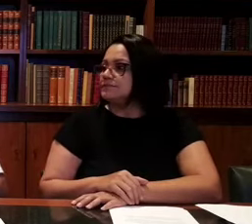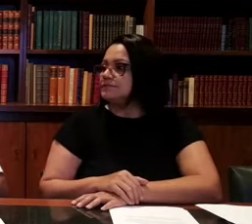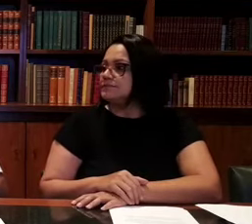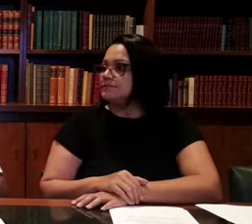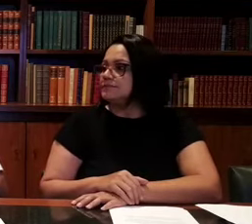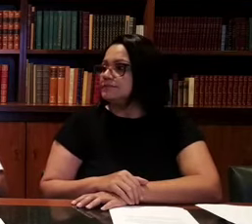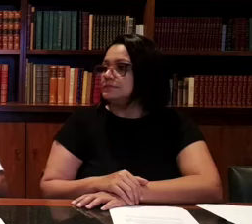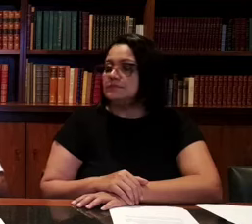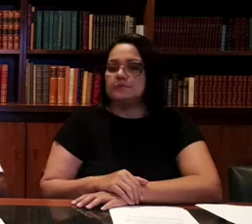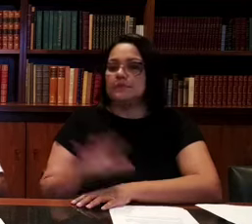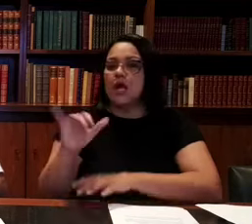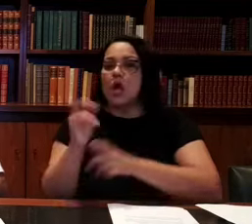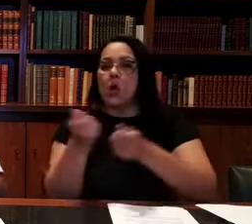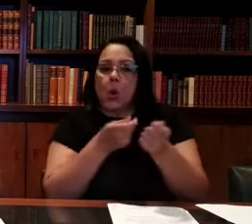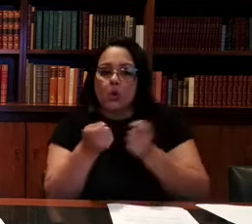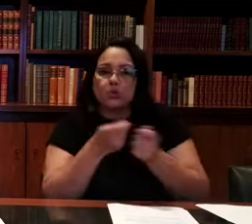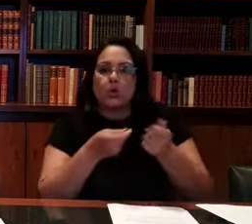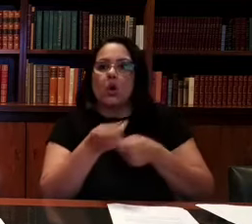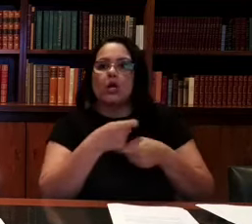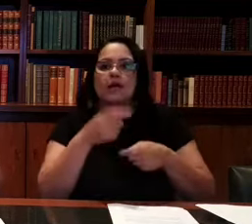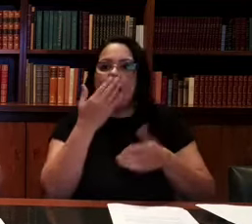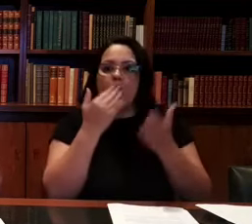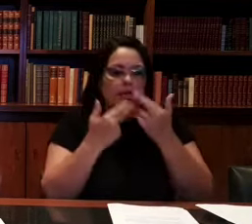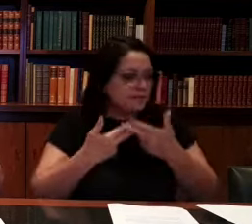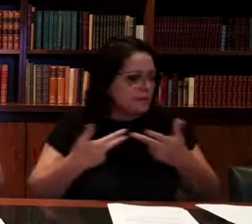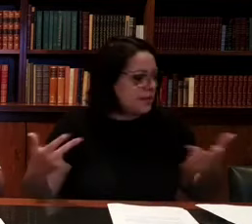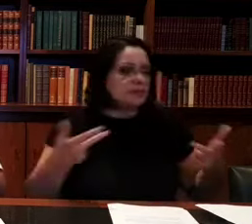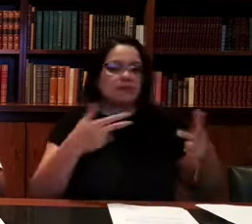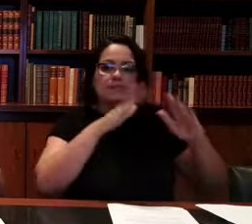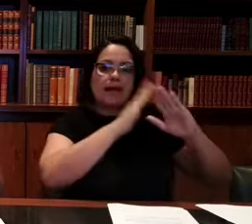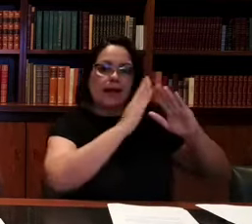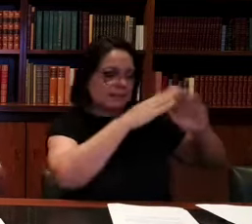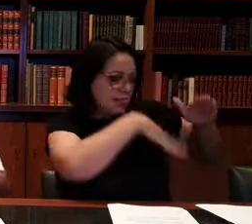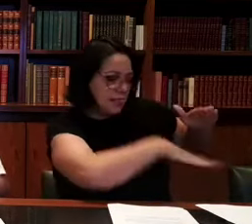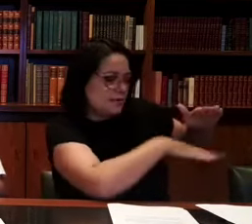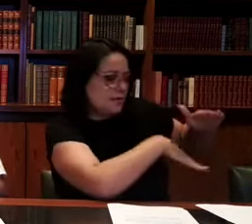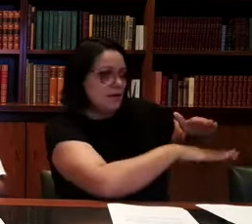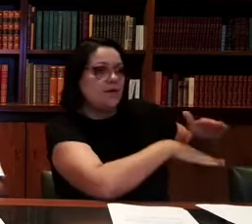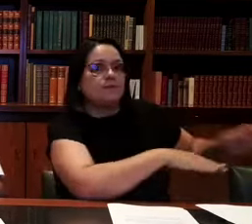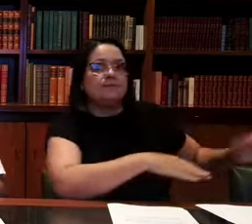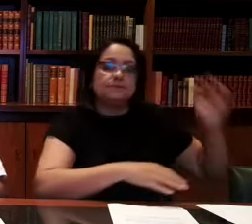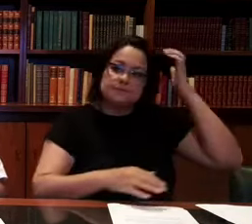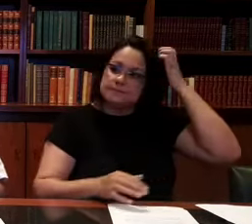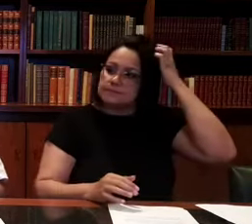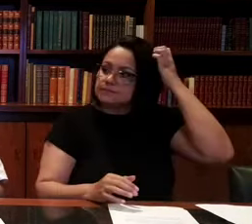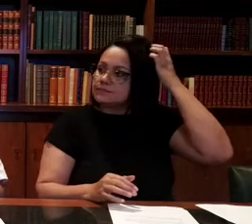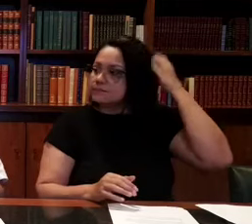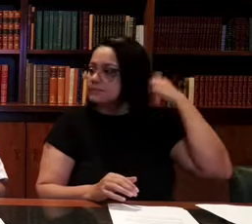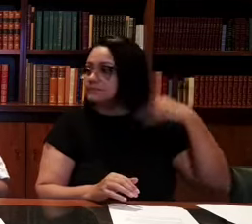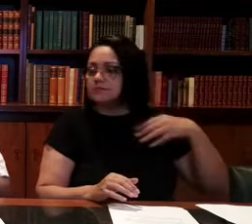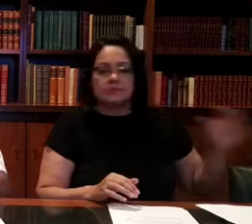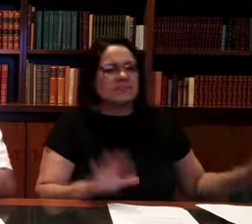controle não contra os alimentos agora sempre armazena no canto alimenta livro reserva